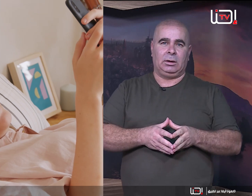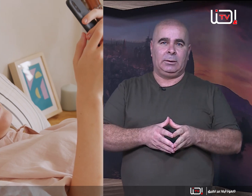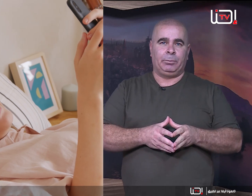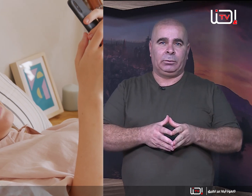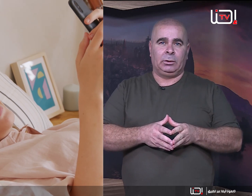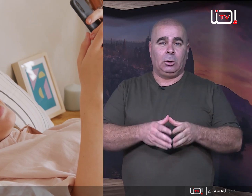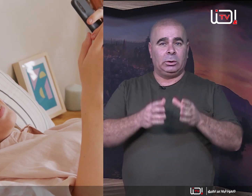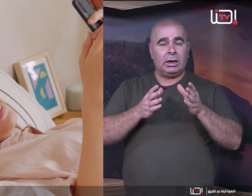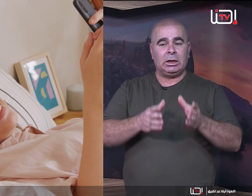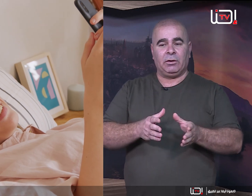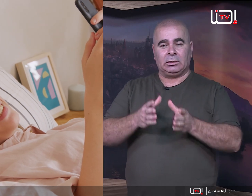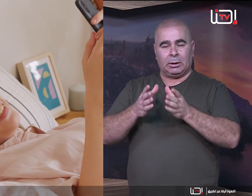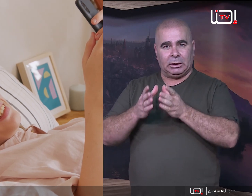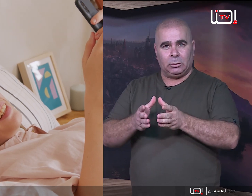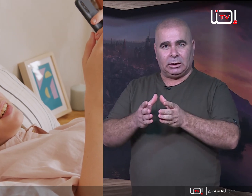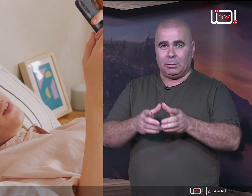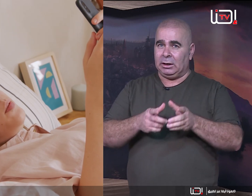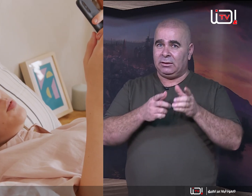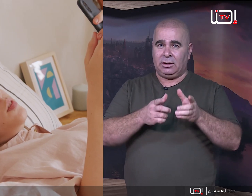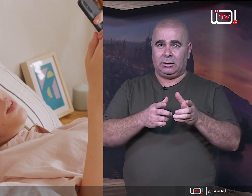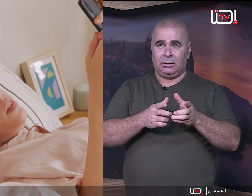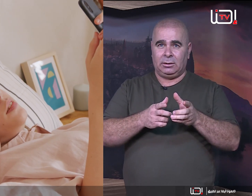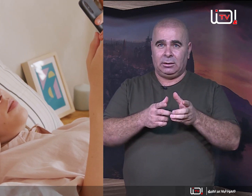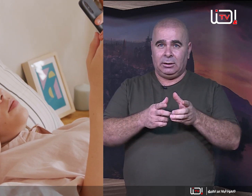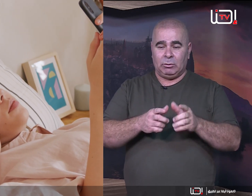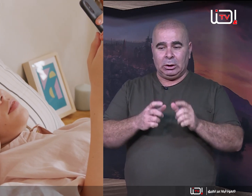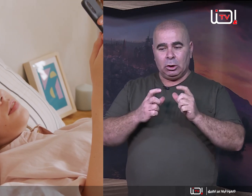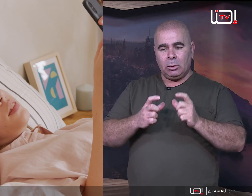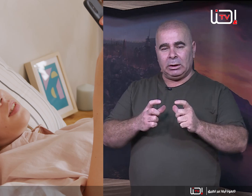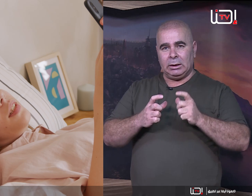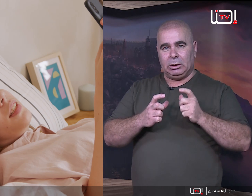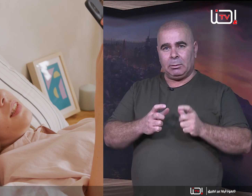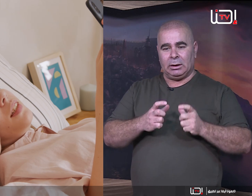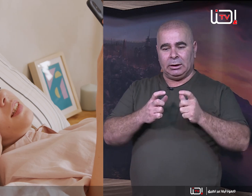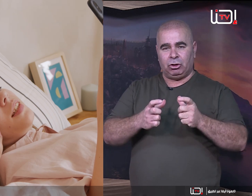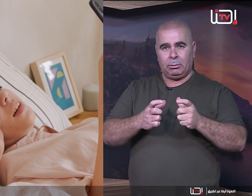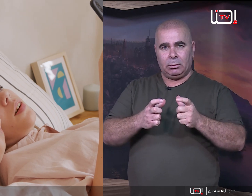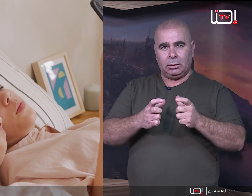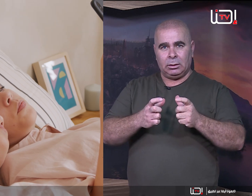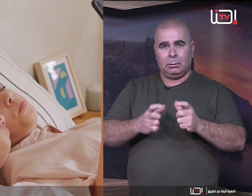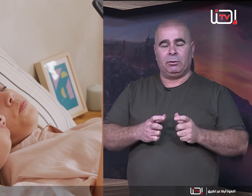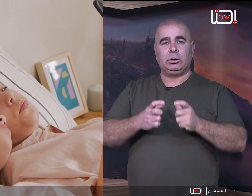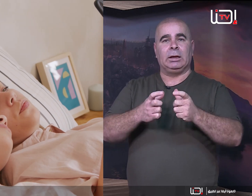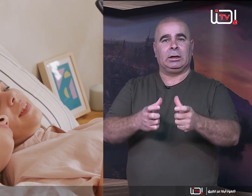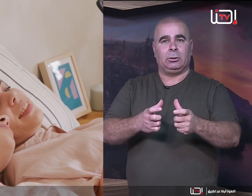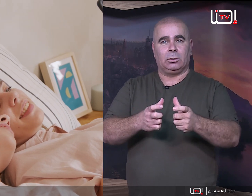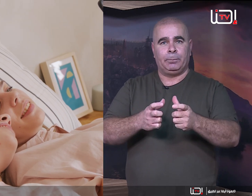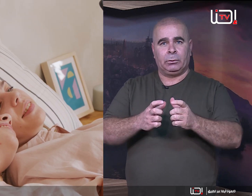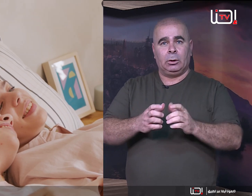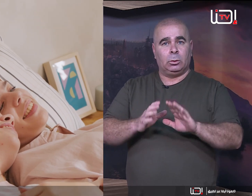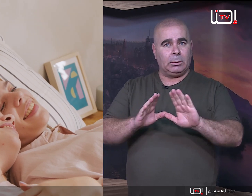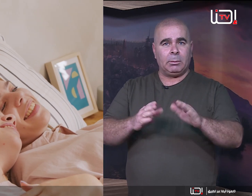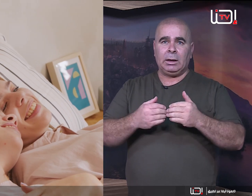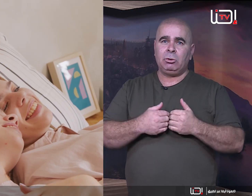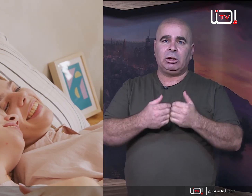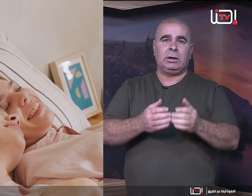يستعملوها ويا ريت هي فقط تربيه الاولاد كمان النساء لانه اليوم اللي بده يعمل نجم بفوت على التيك توك